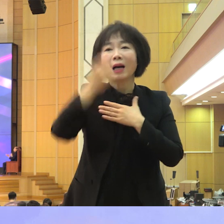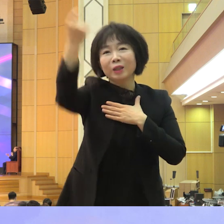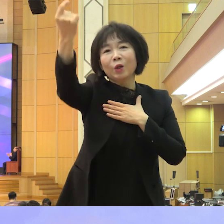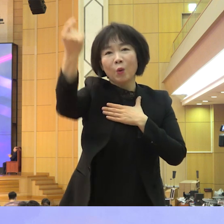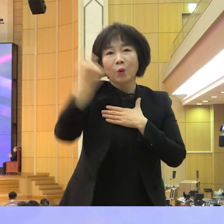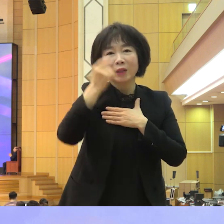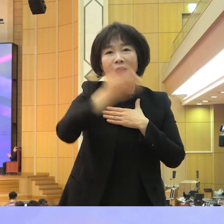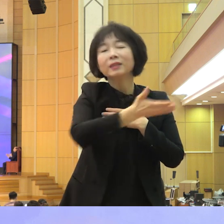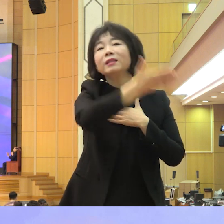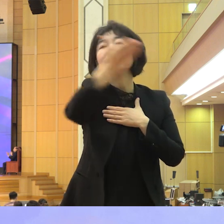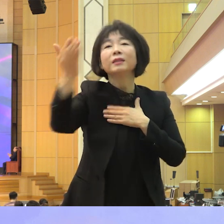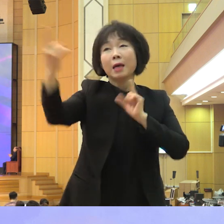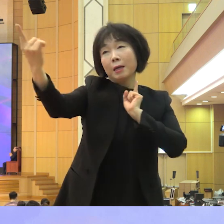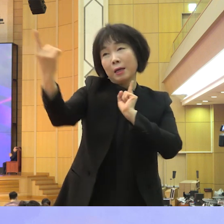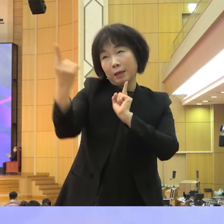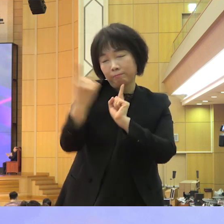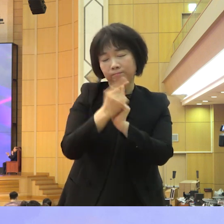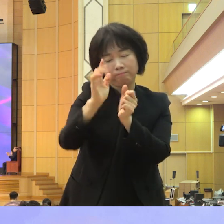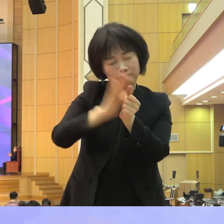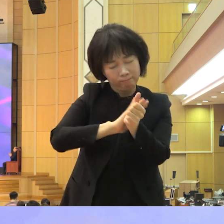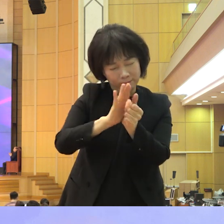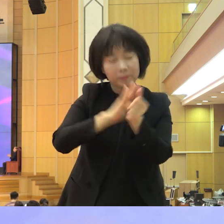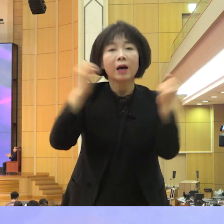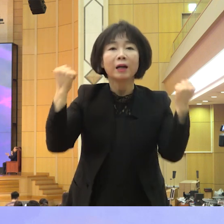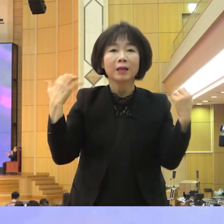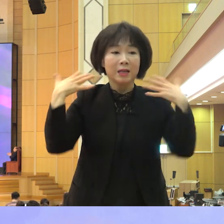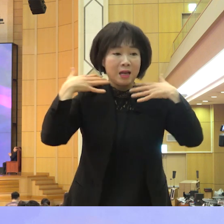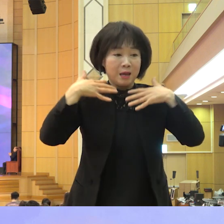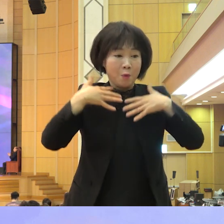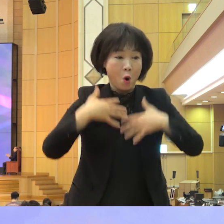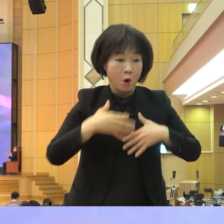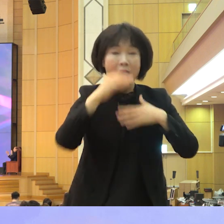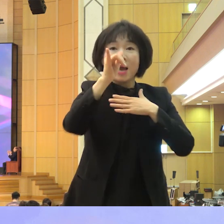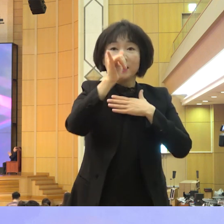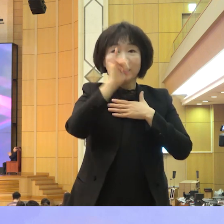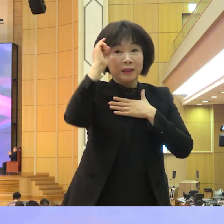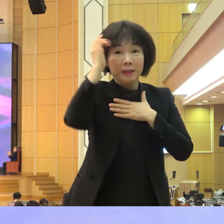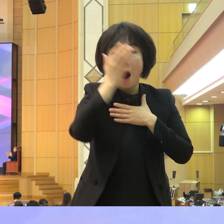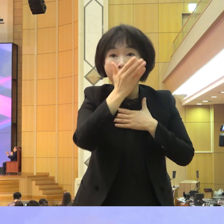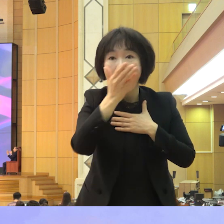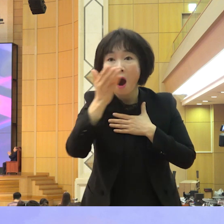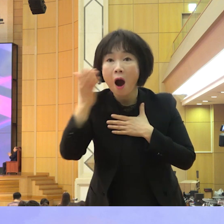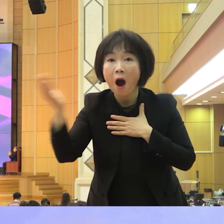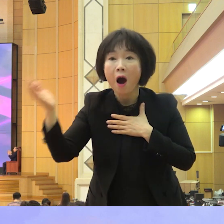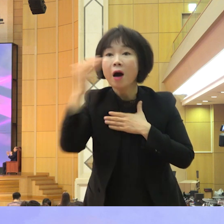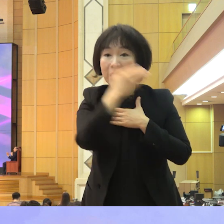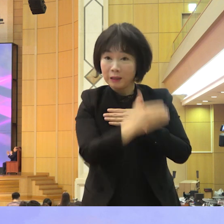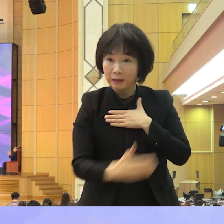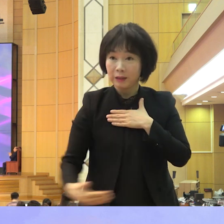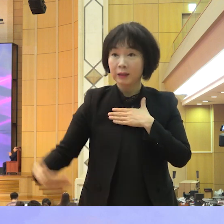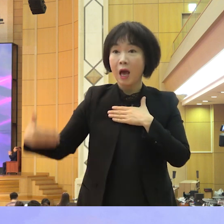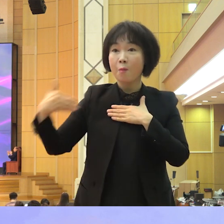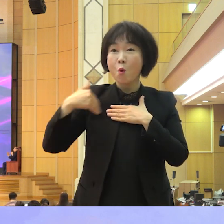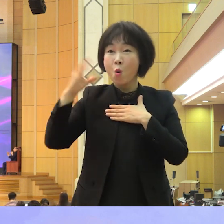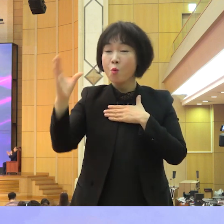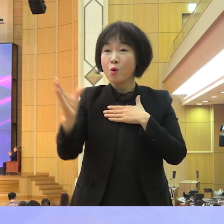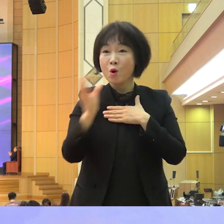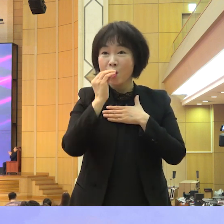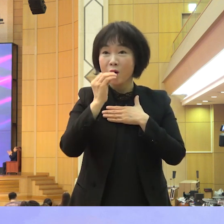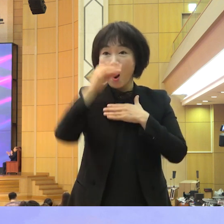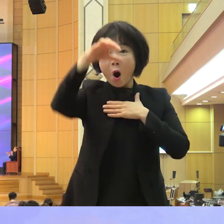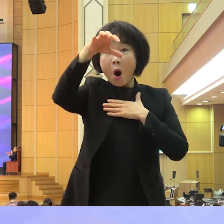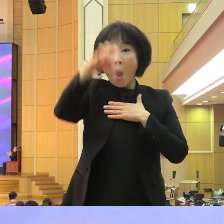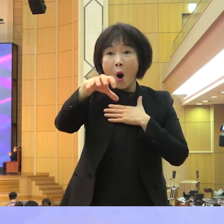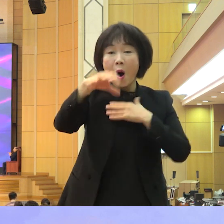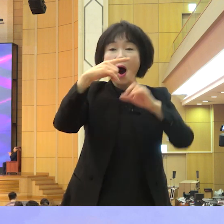예수 다시 올 때 그대는 영접할 예복이 있는가. 그대